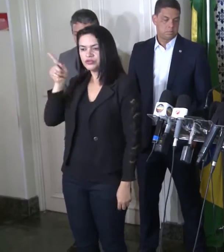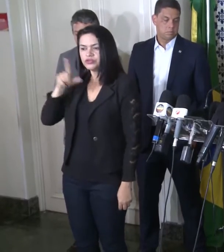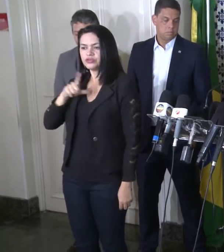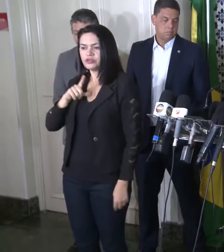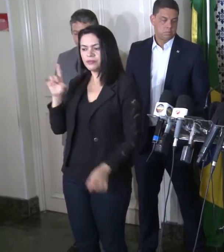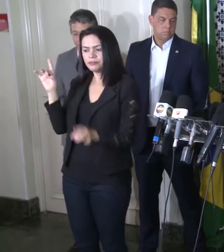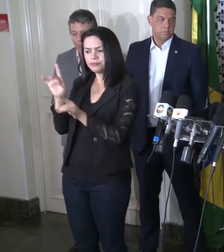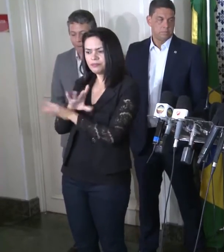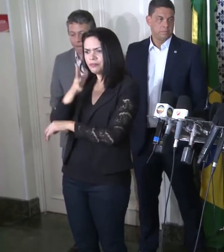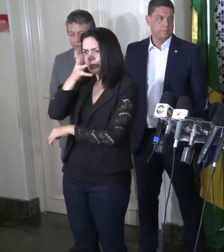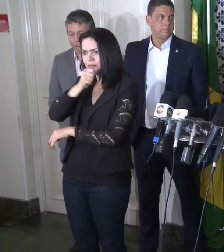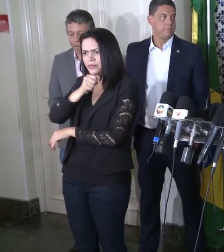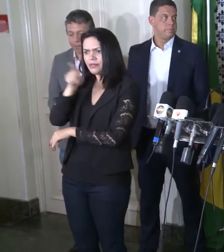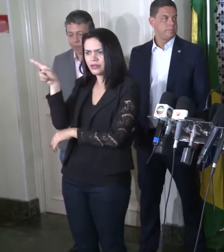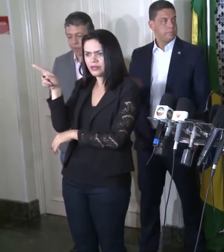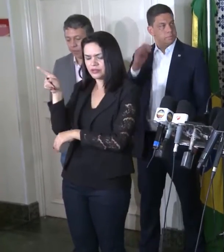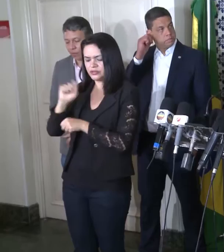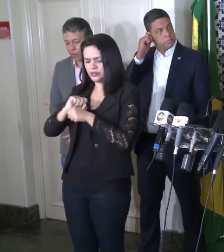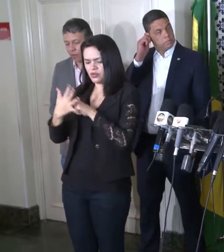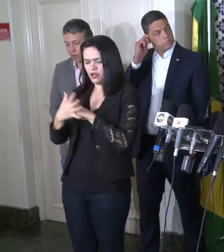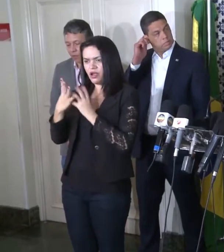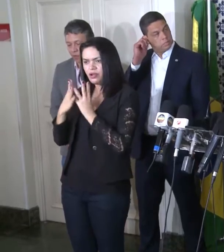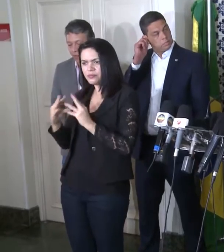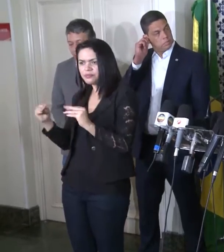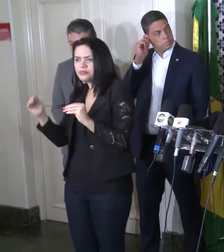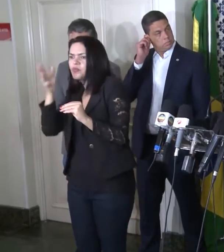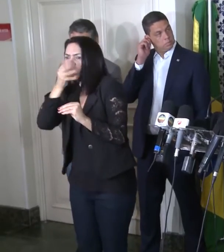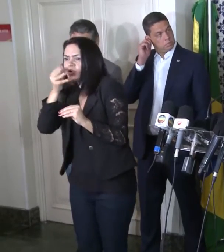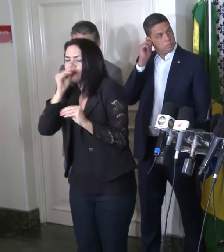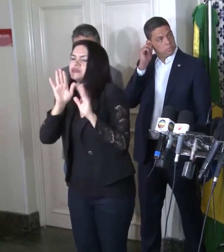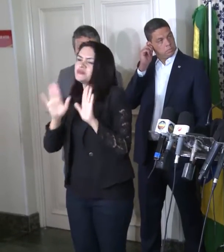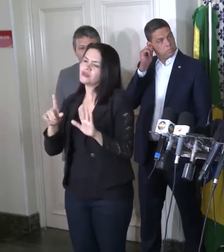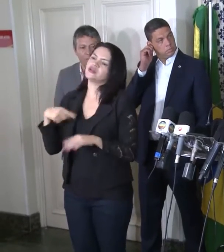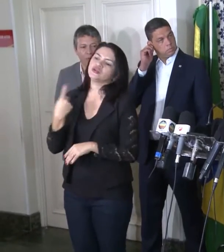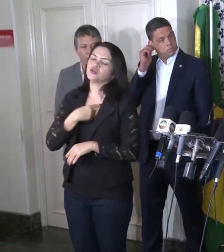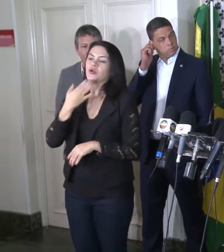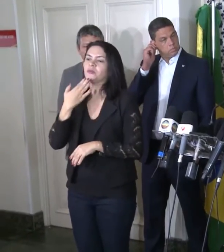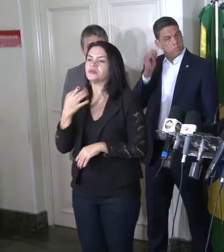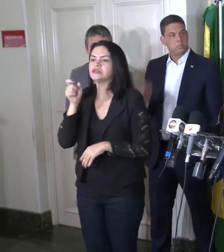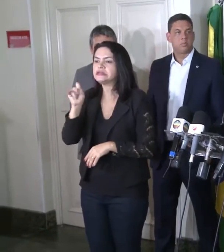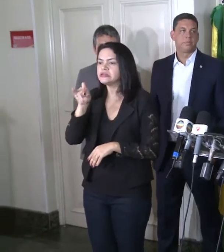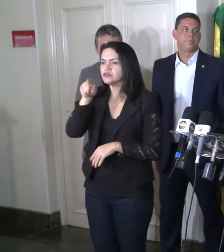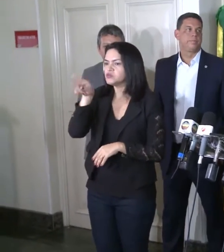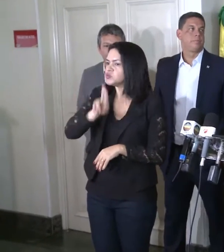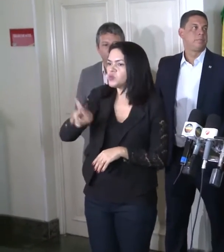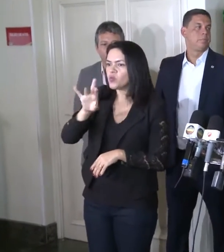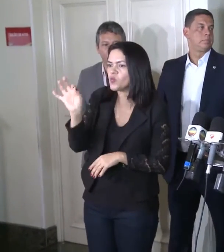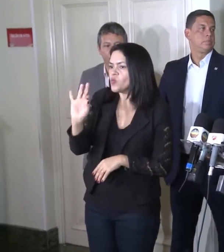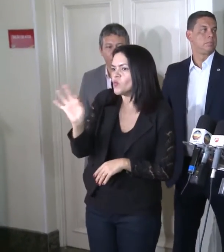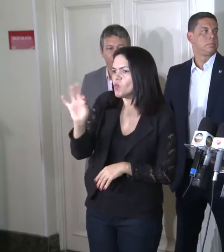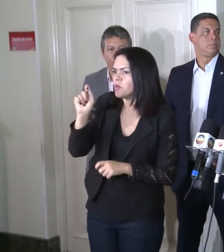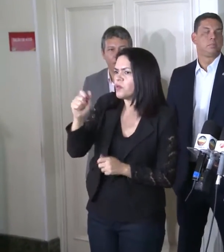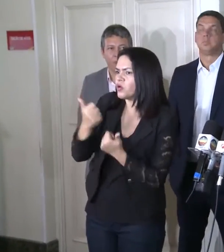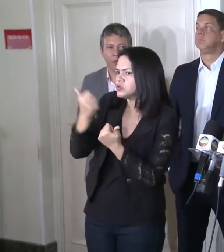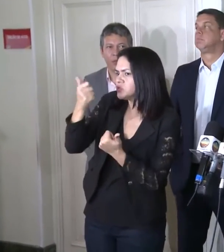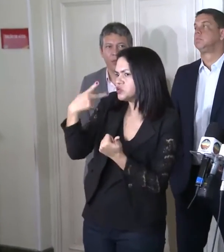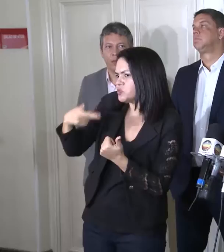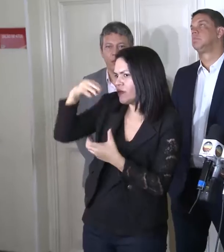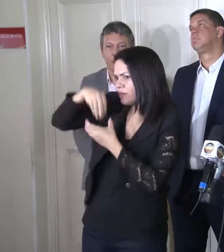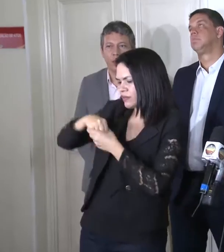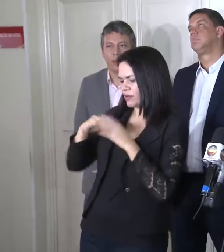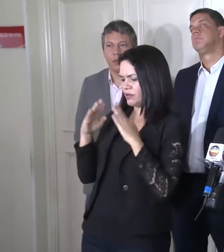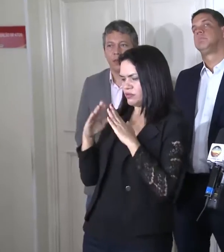está acabando, mas vivenciou o mesmo problema. Então, nós pedimos aquilo que não for útil e que pode ser substituído no